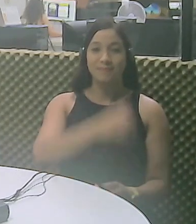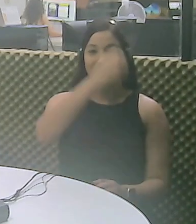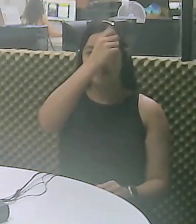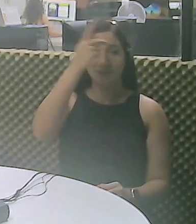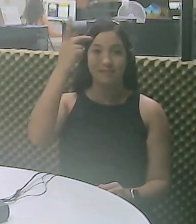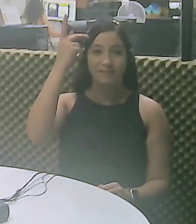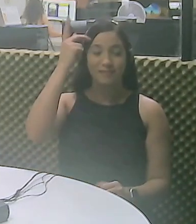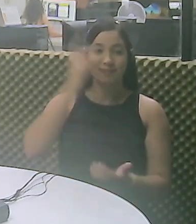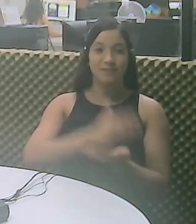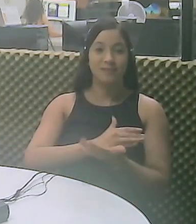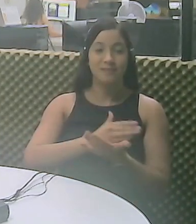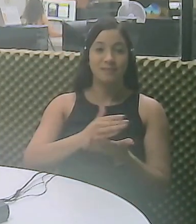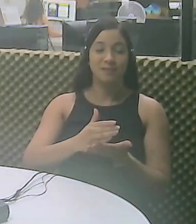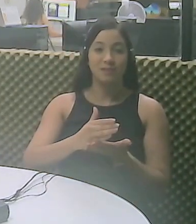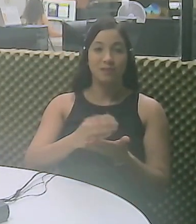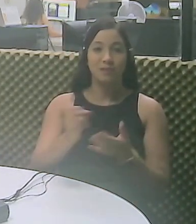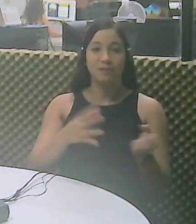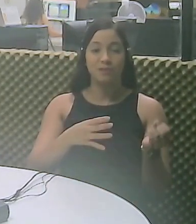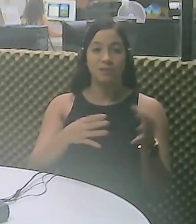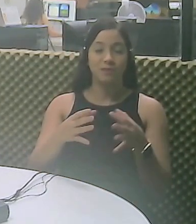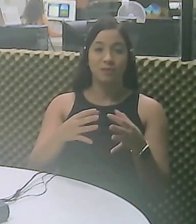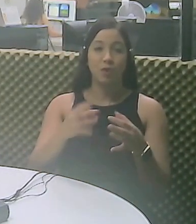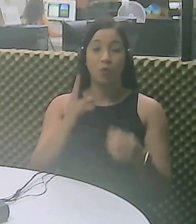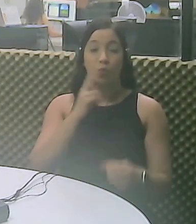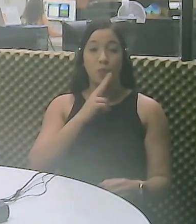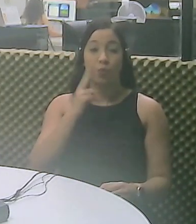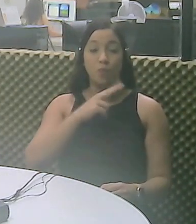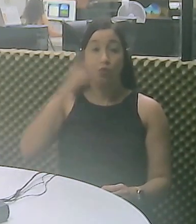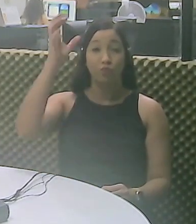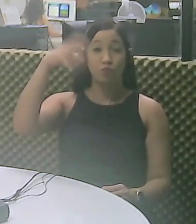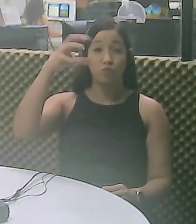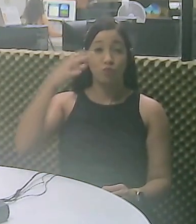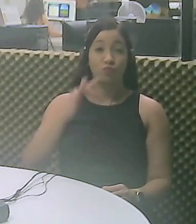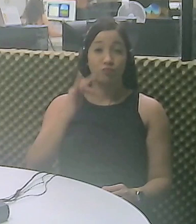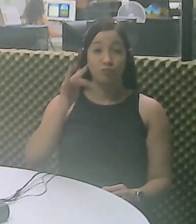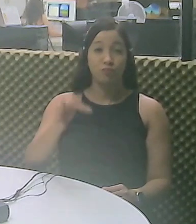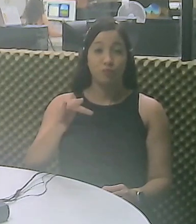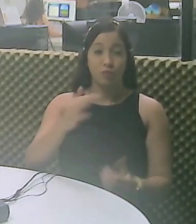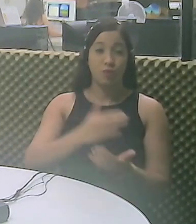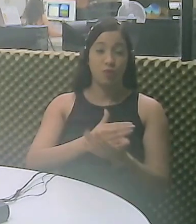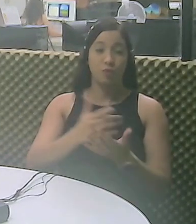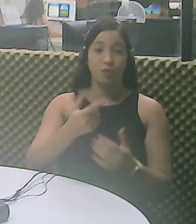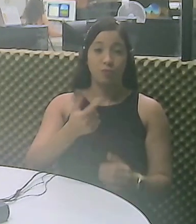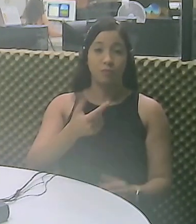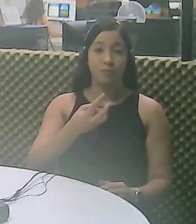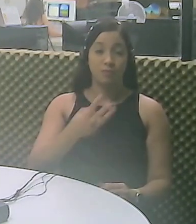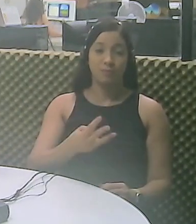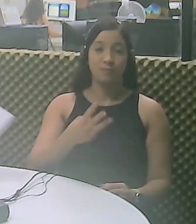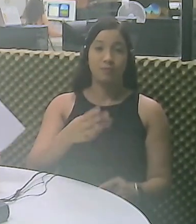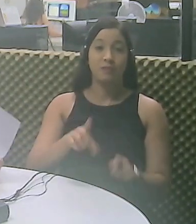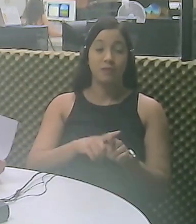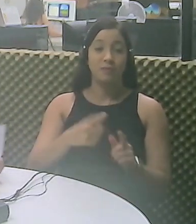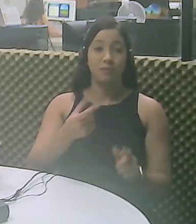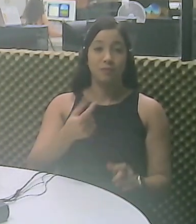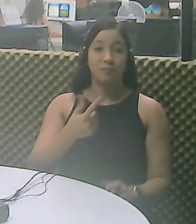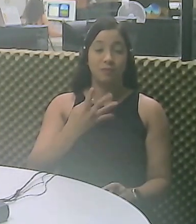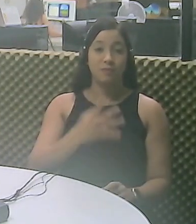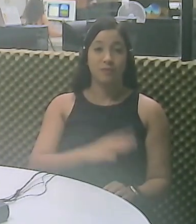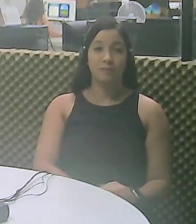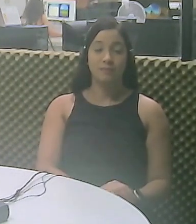Prefeitura dá início à atualização do plano de emergência pluviométrico para as chuvas de 2023 e